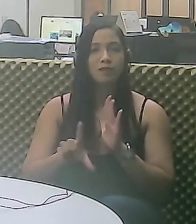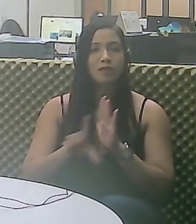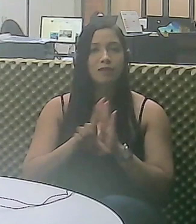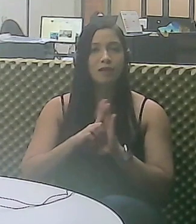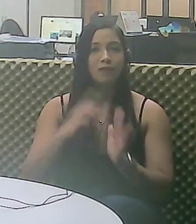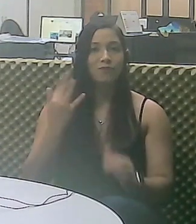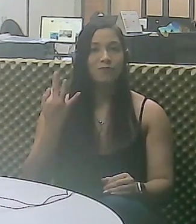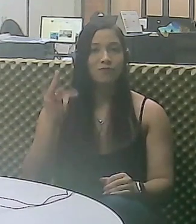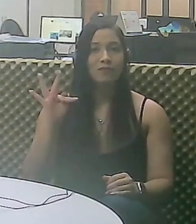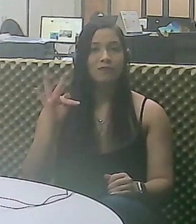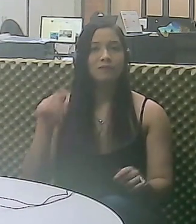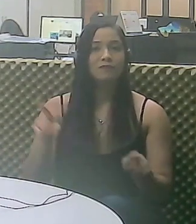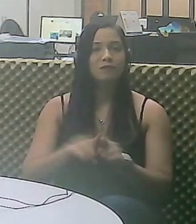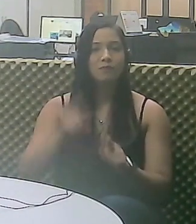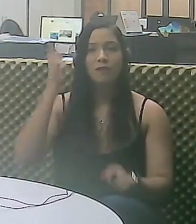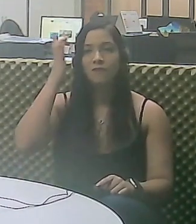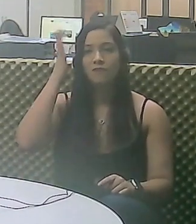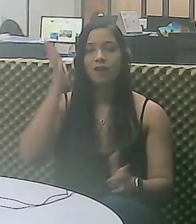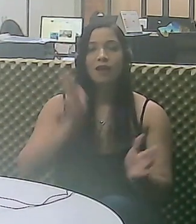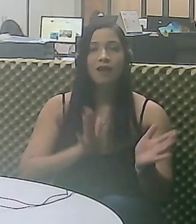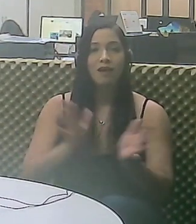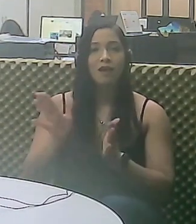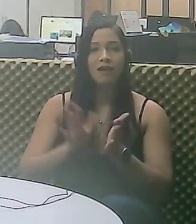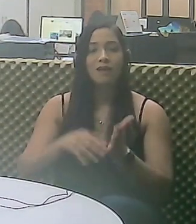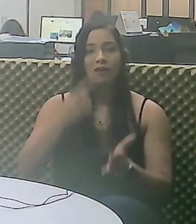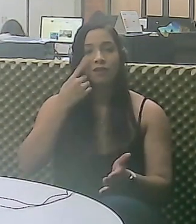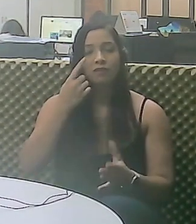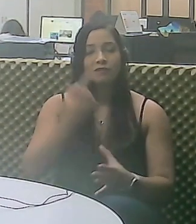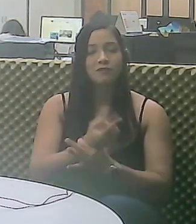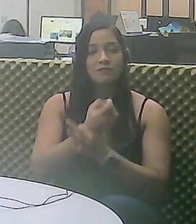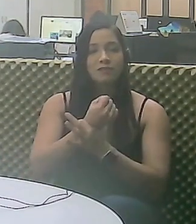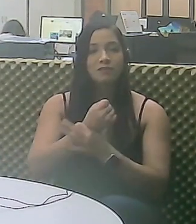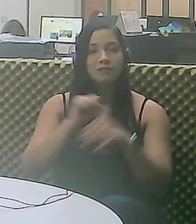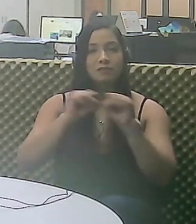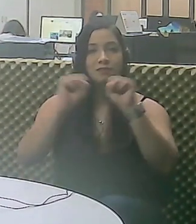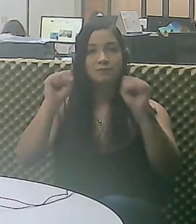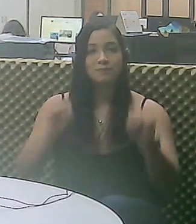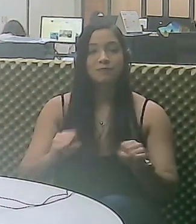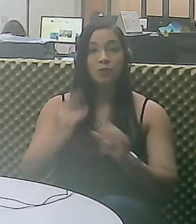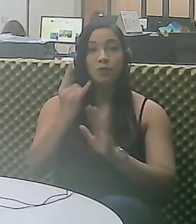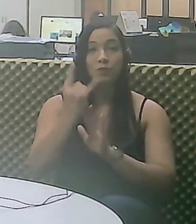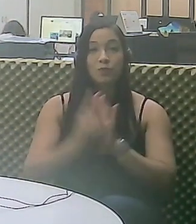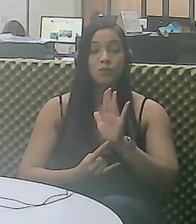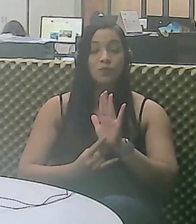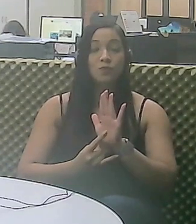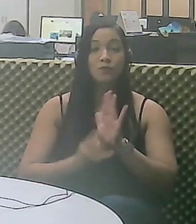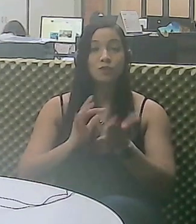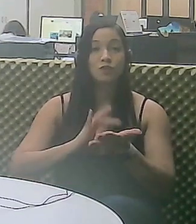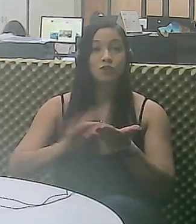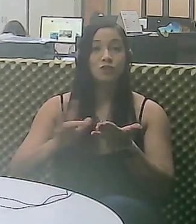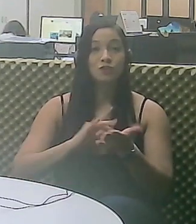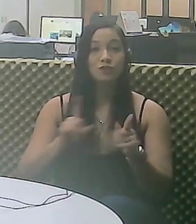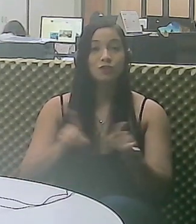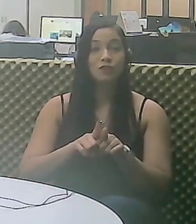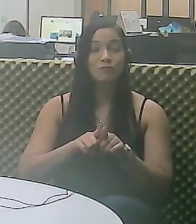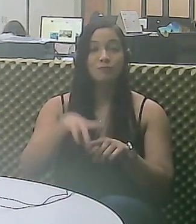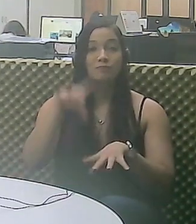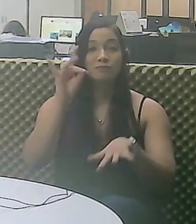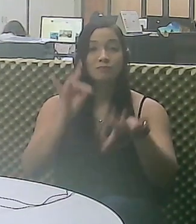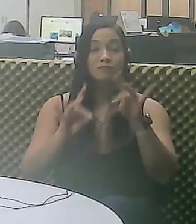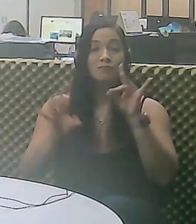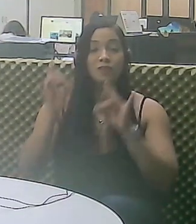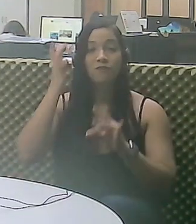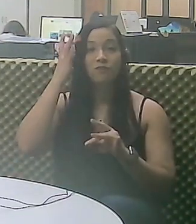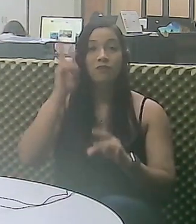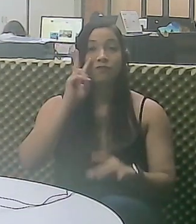legislação federal, além de facilitar o acesso e conferir mais segurança ao sistema. O documento digital também trará abas para facilitar